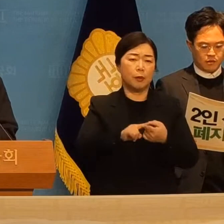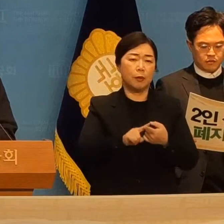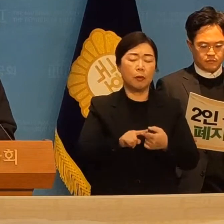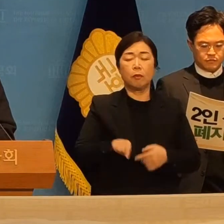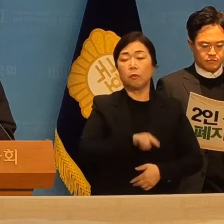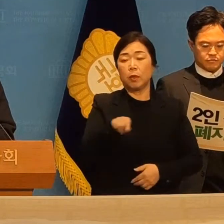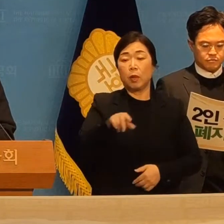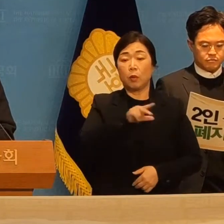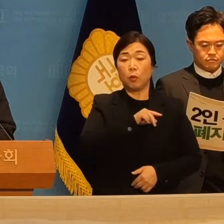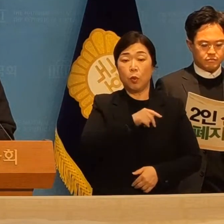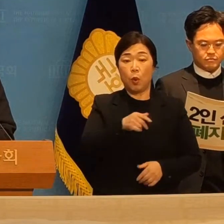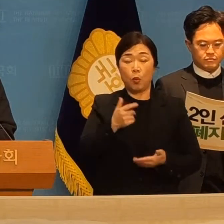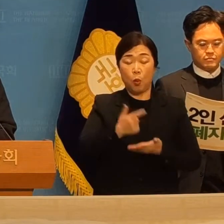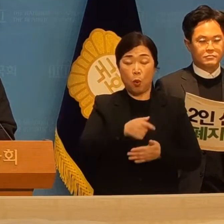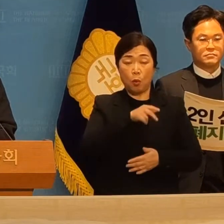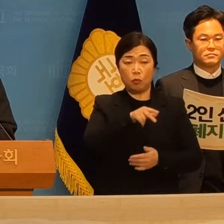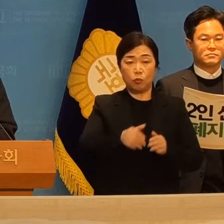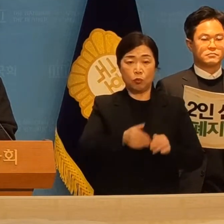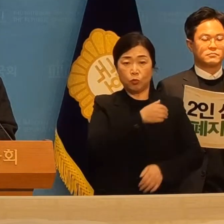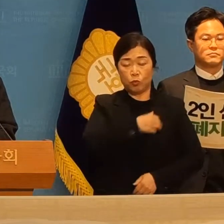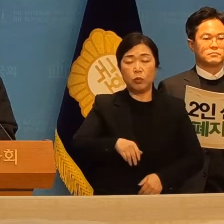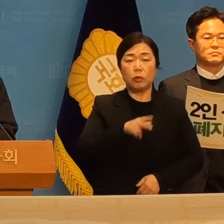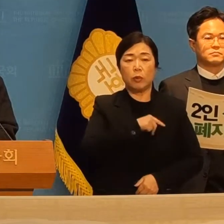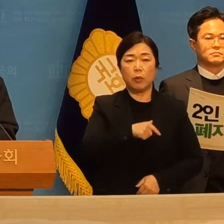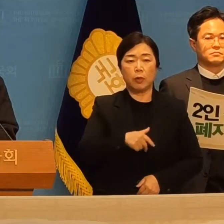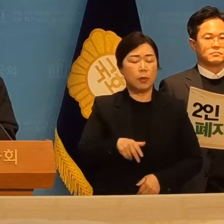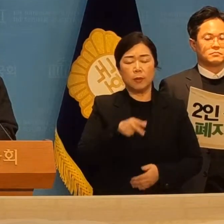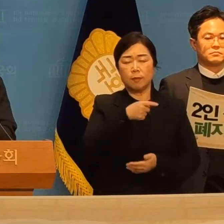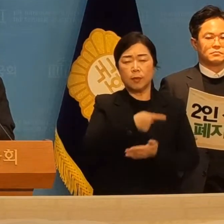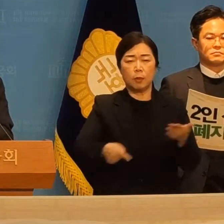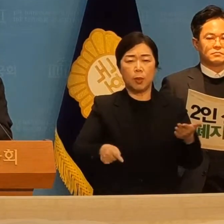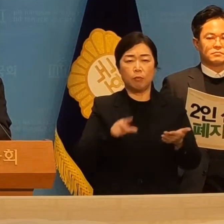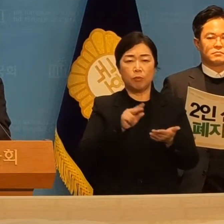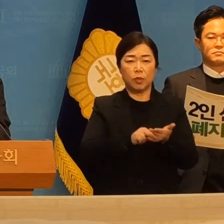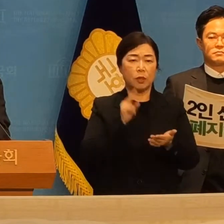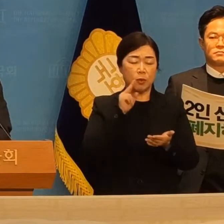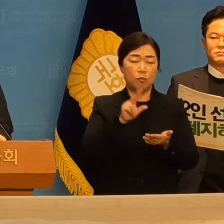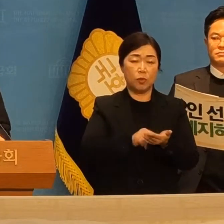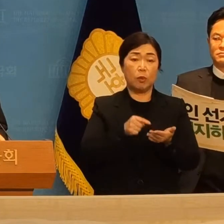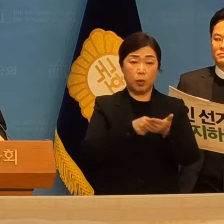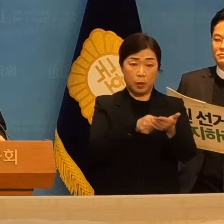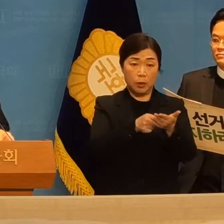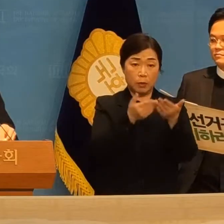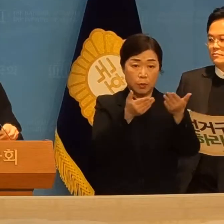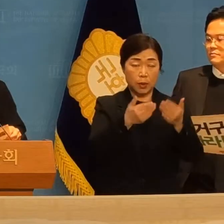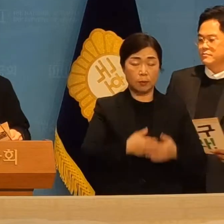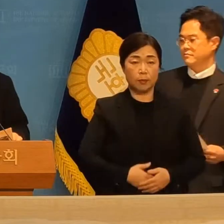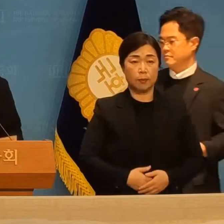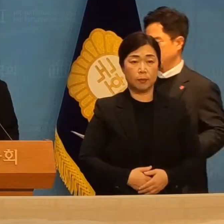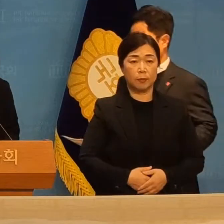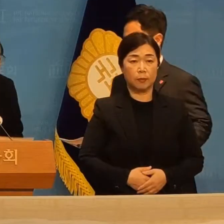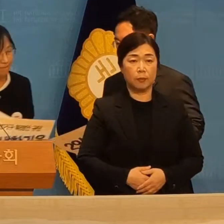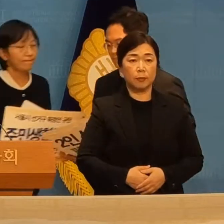노원구 위원회는 심각한 우려를 표할 수밖에 없습니다. 이상 경청해 주셔서 감사드립니다.